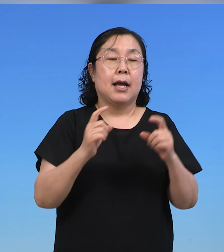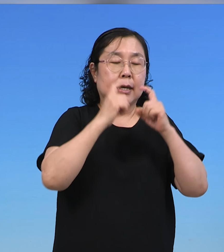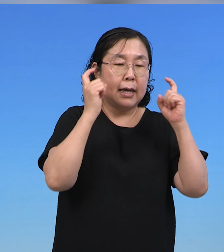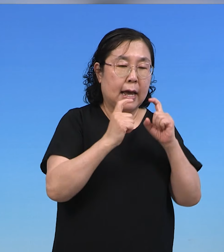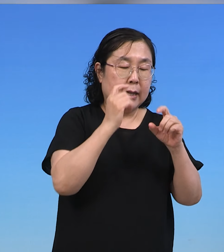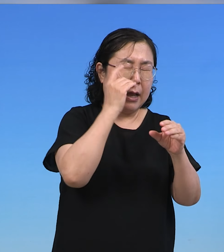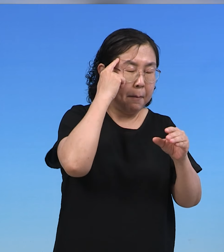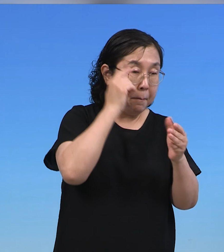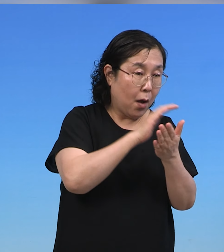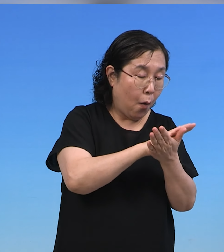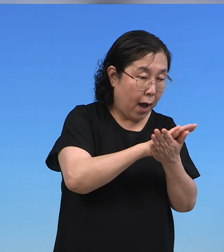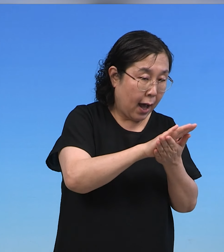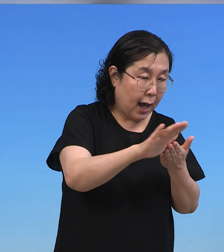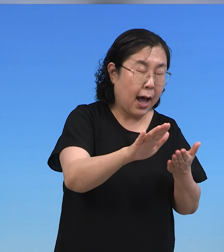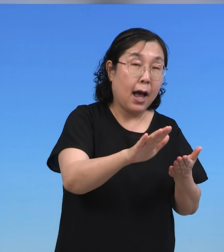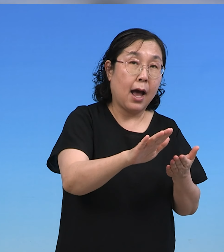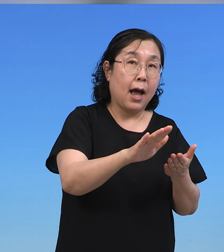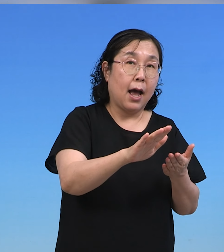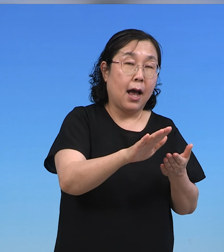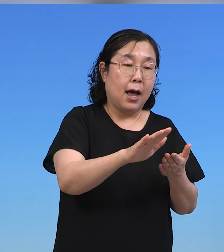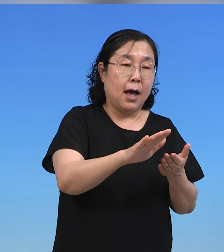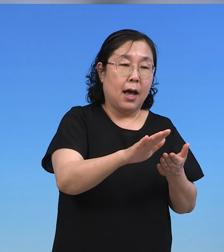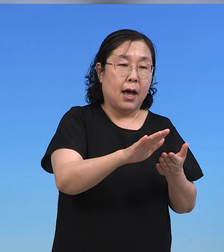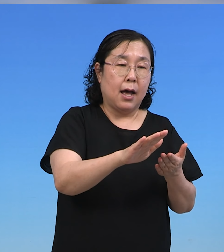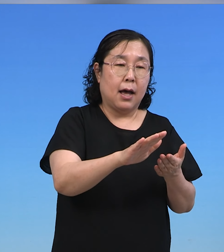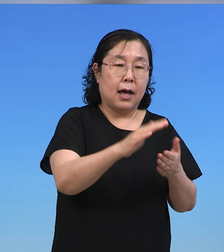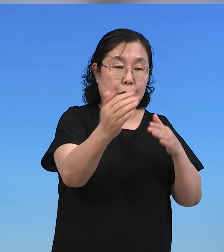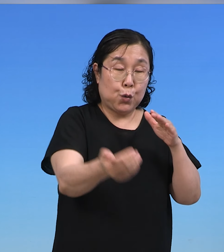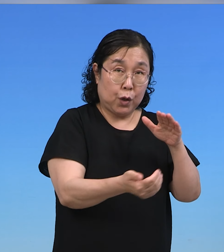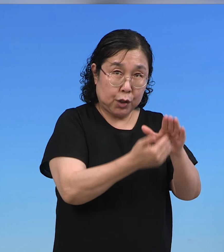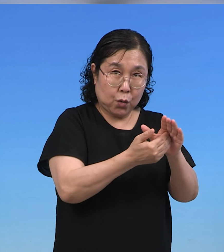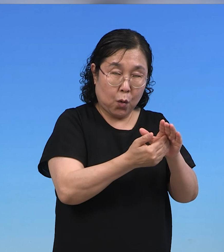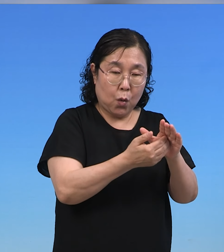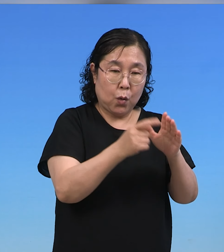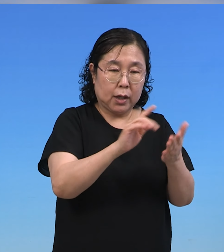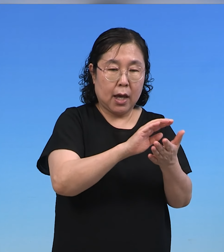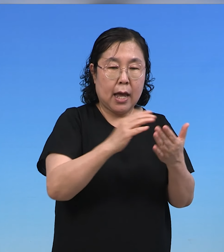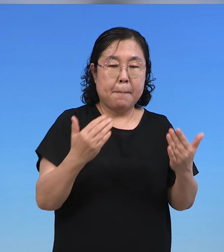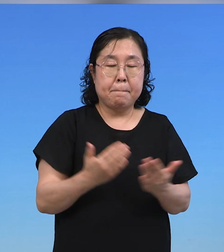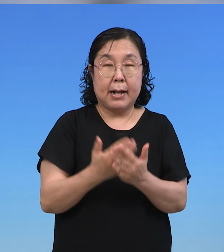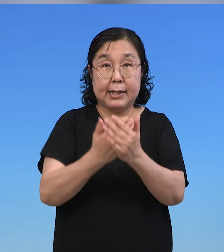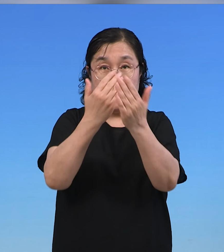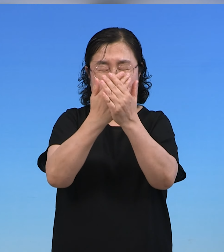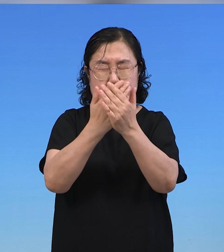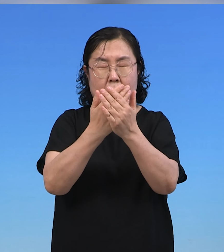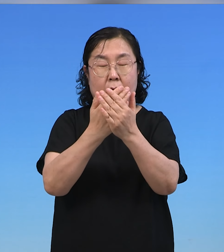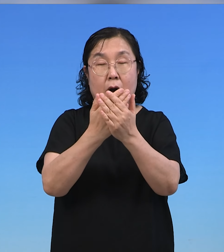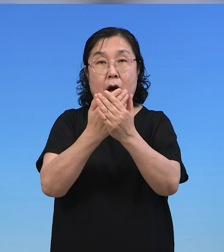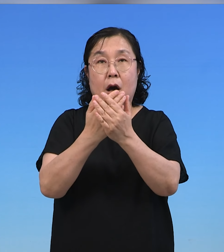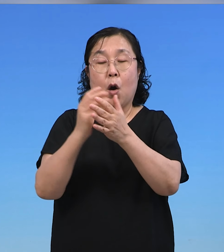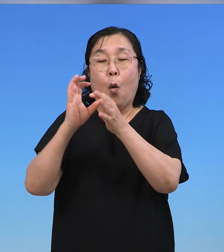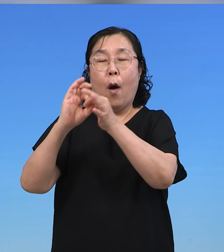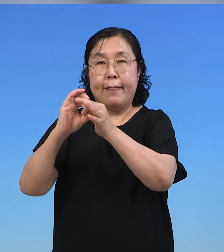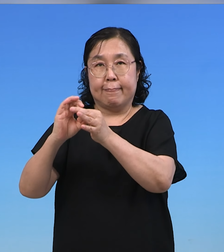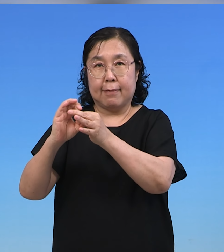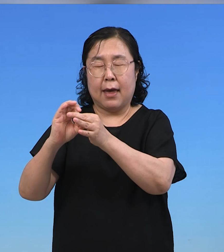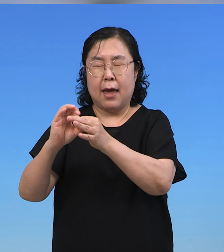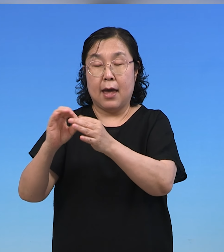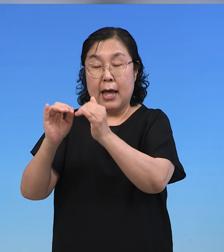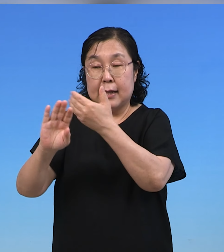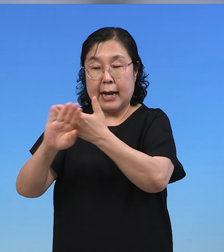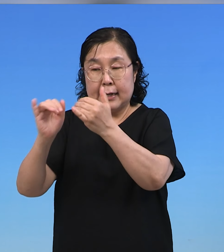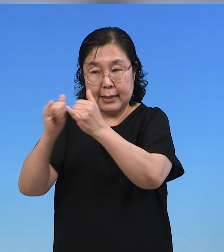평화가 개인의 평화로 머무는 게 아니라 이 개인의 평화가 관계의 평화로 발전하는 거예요. 그래서 여러분, 우리가